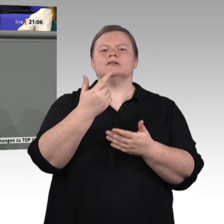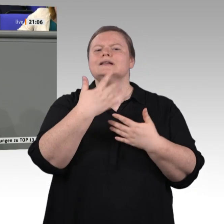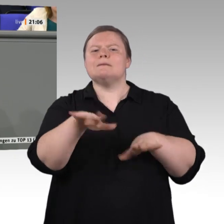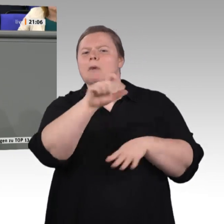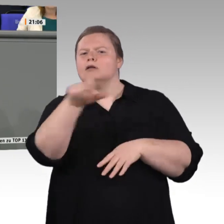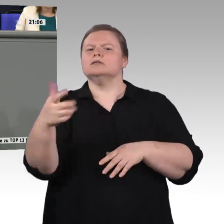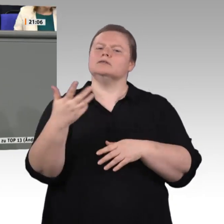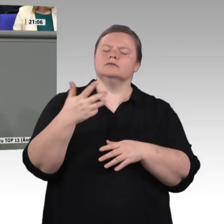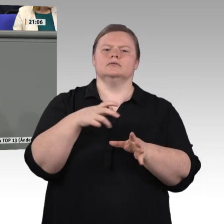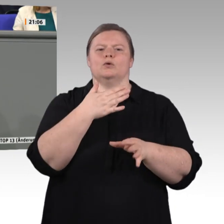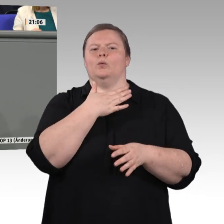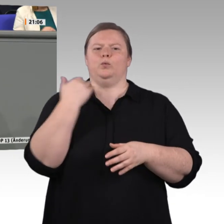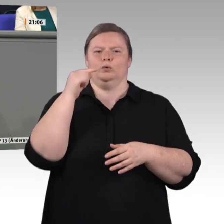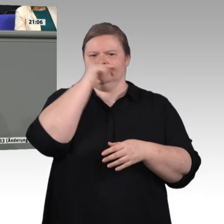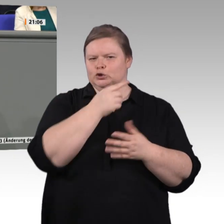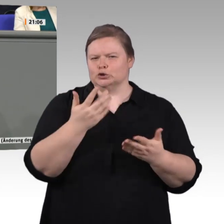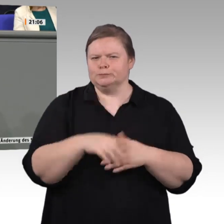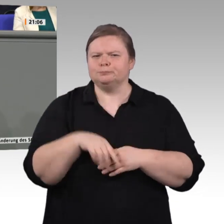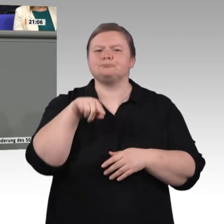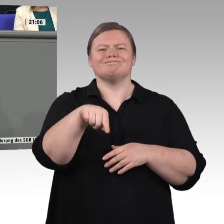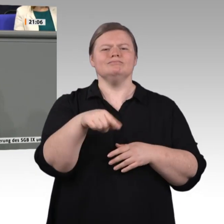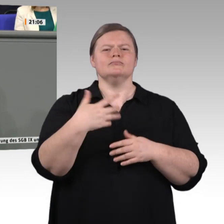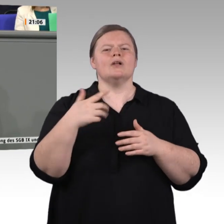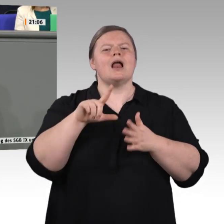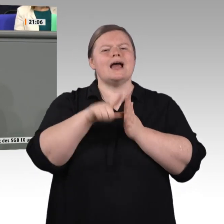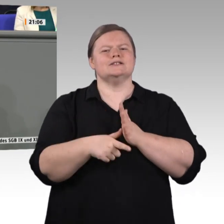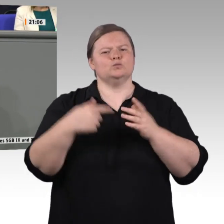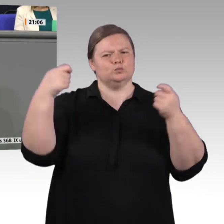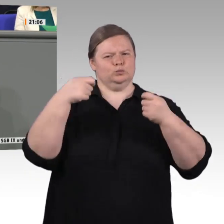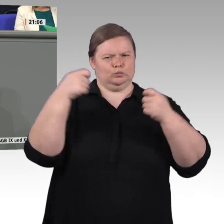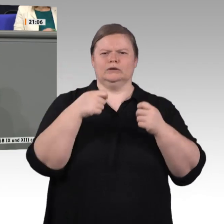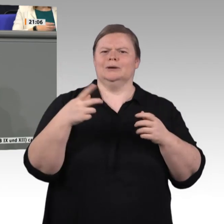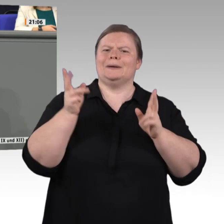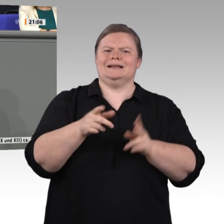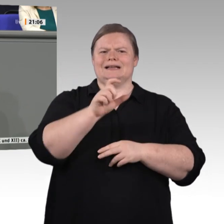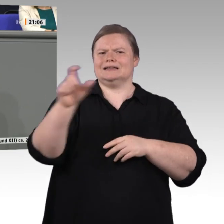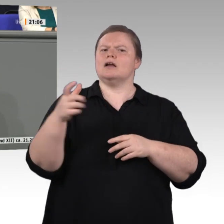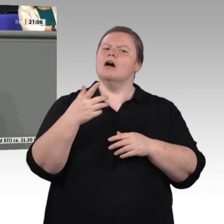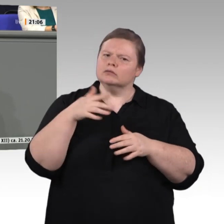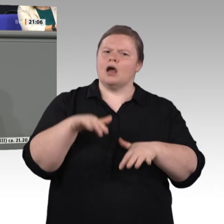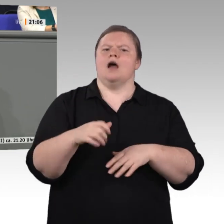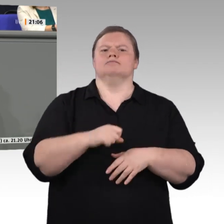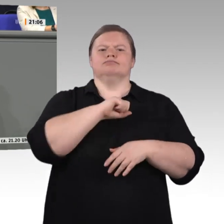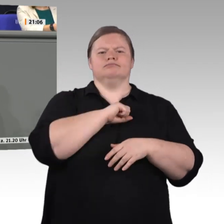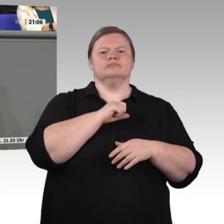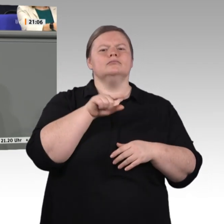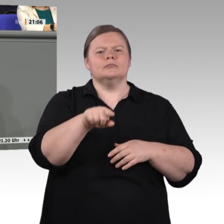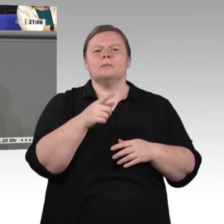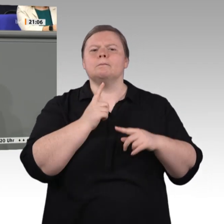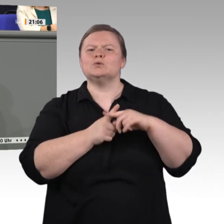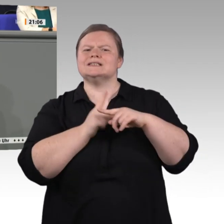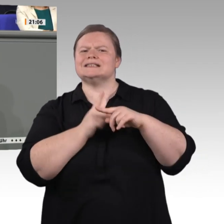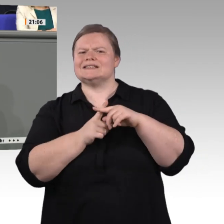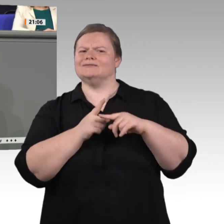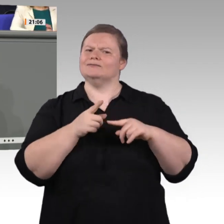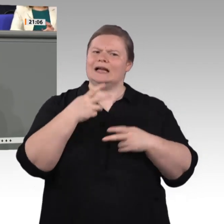erwerbstätige Blinde nach § 82 Absatz 6 SGB 12. Wir haben es so in der bisherigen